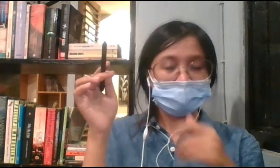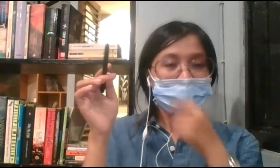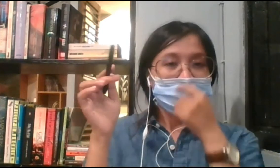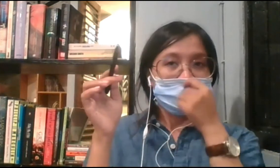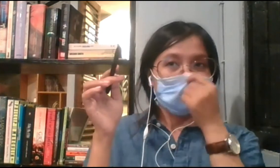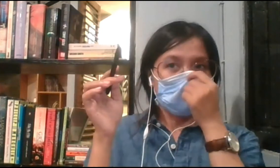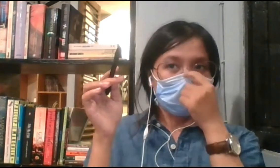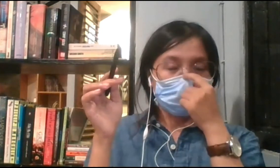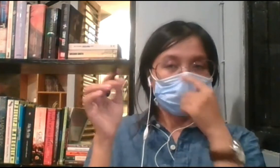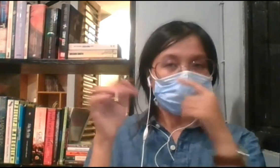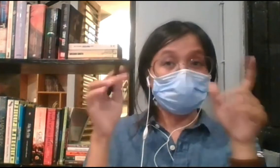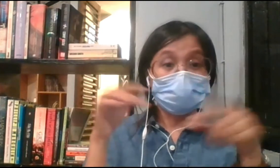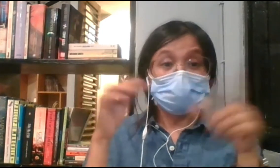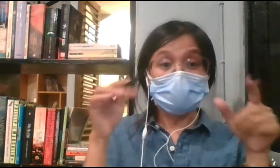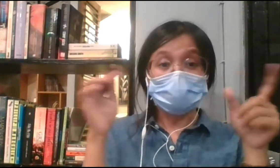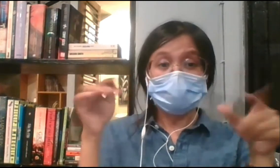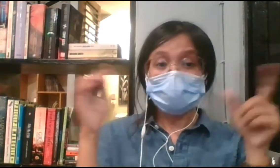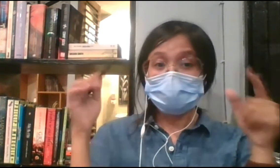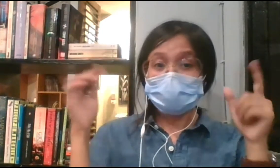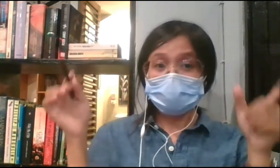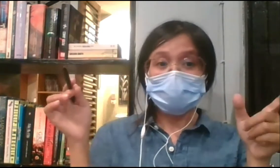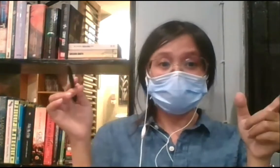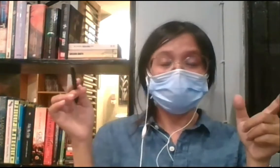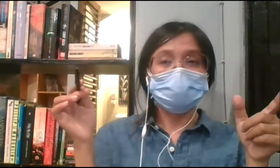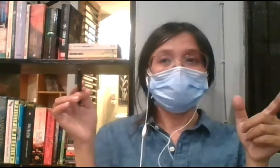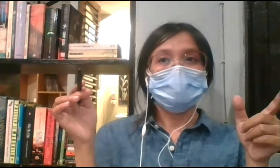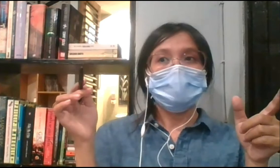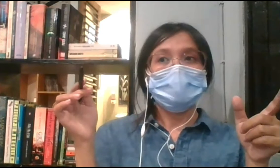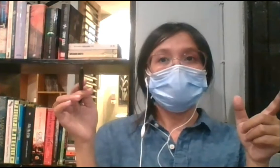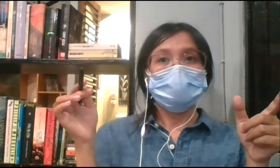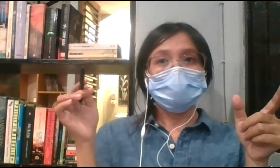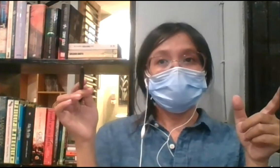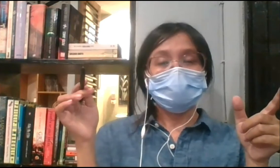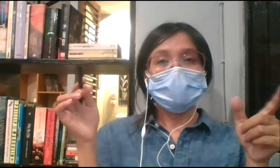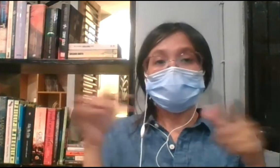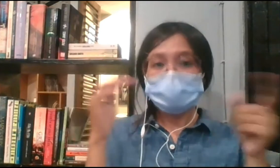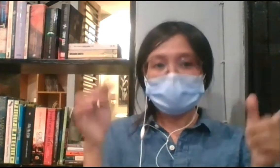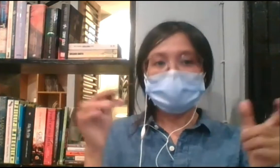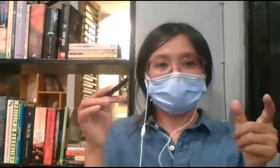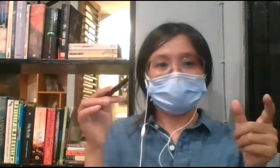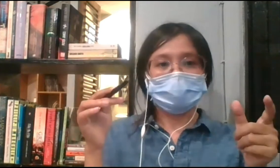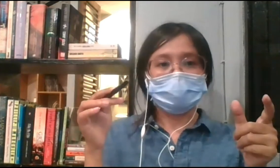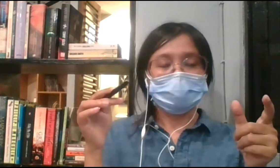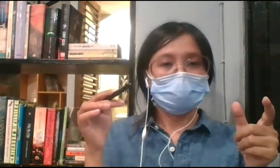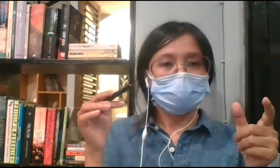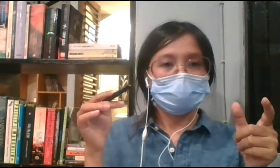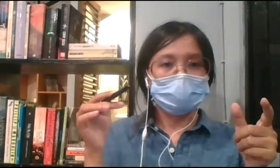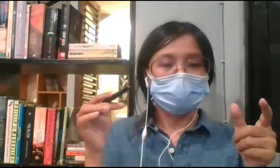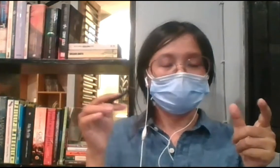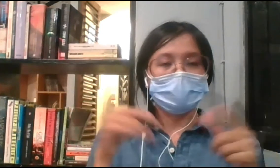klise. Dan jargon-jargon yang seperti itu membosankan.